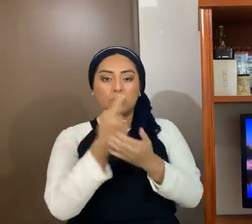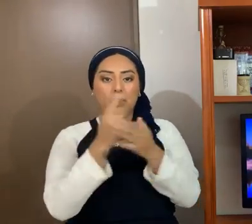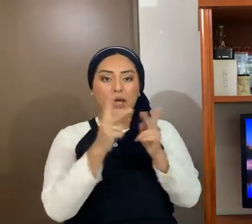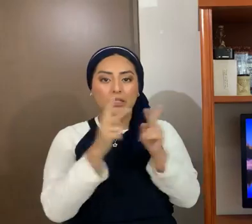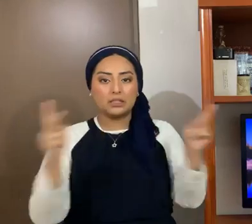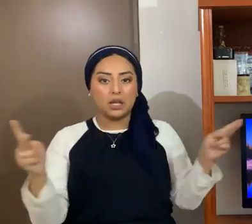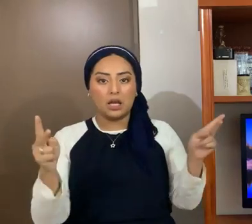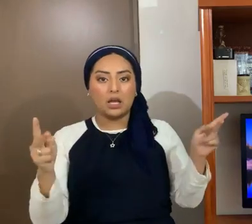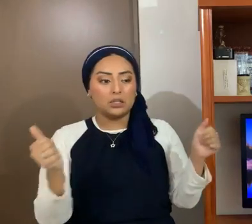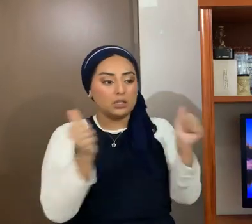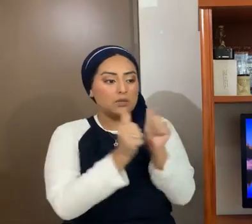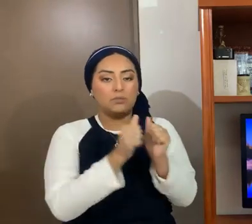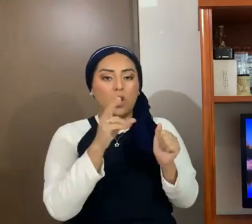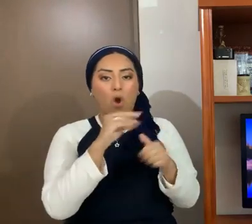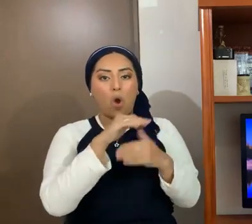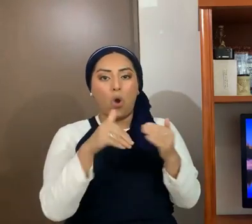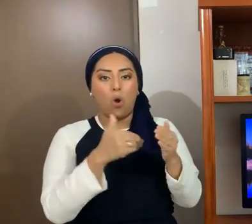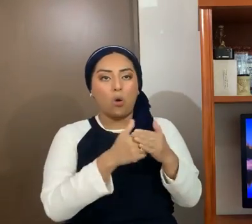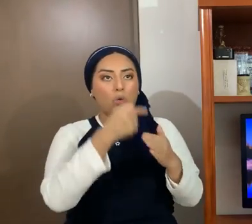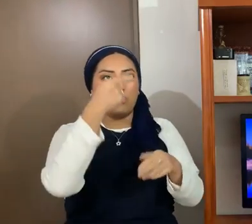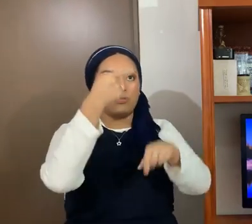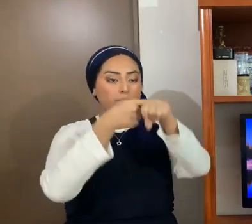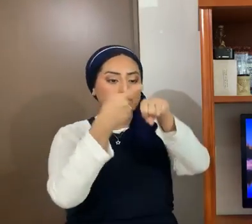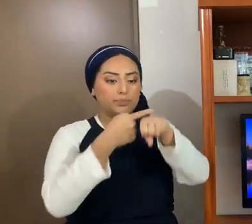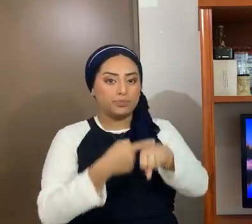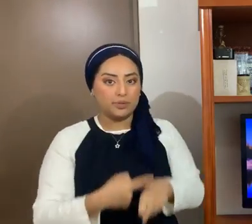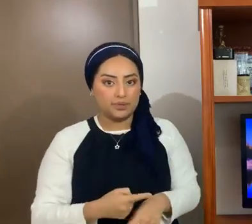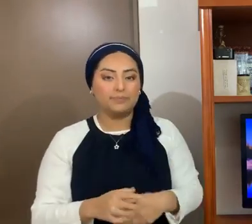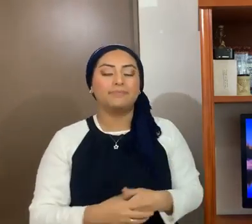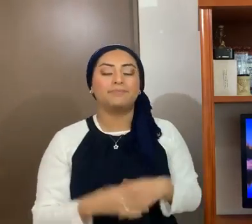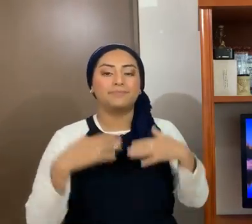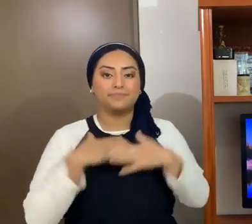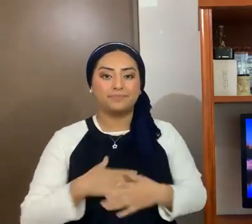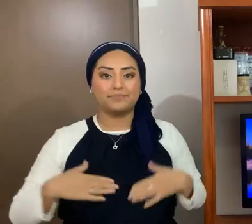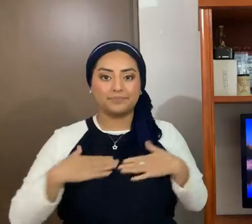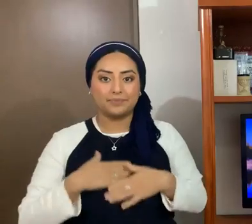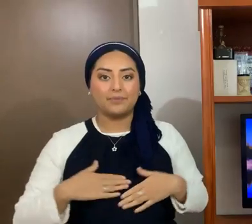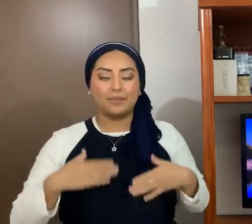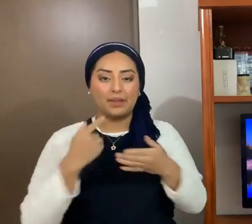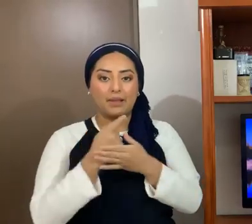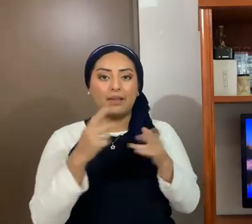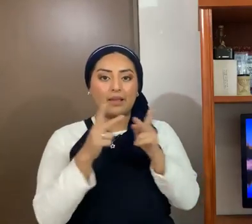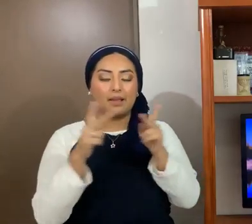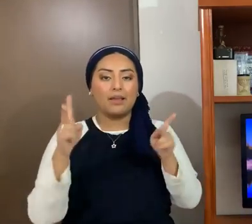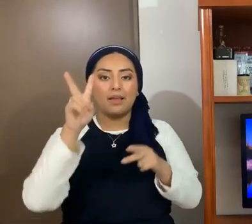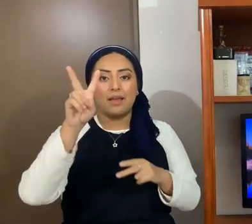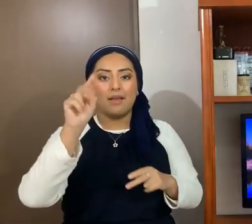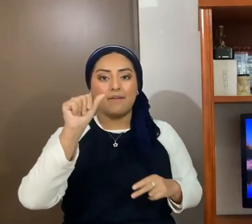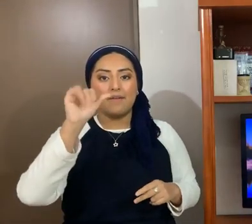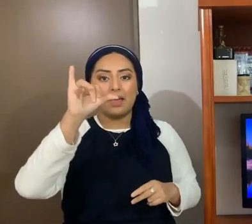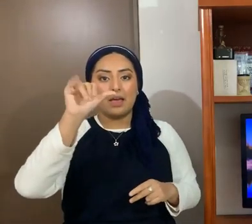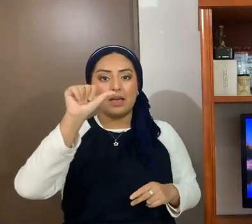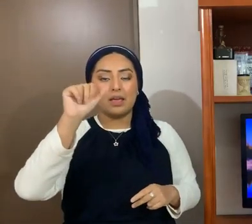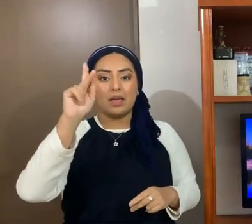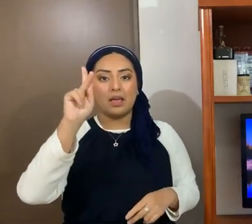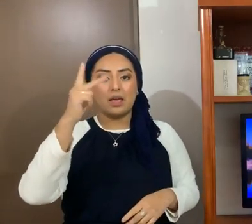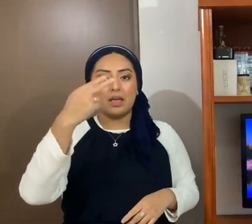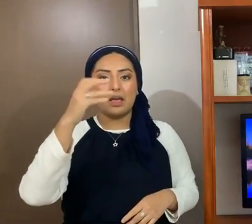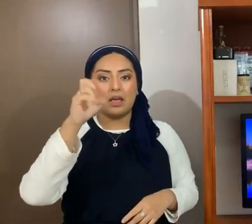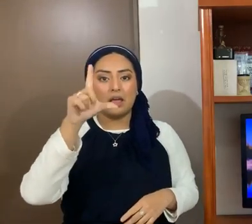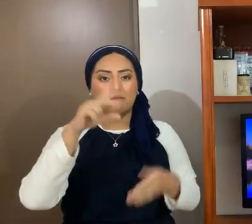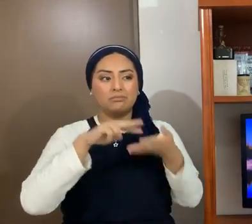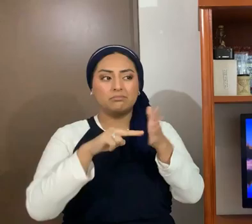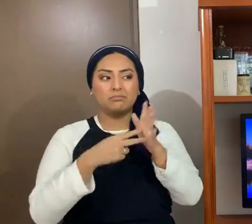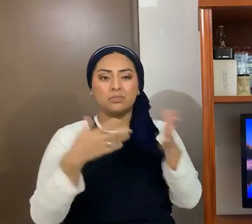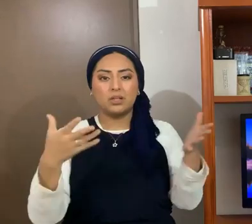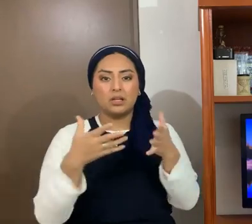estudiar una por semana, gracias al Eterno, así que vamos a disfrutarlas. Parashá Vayakel. ¿Qué significa